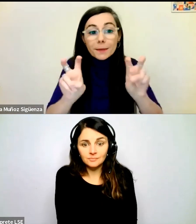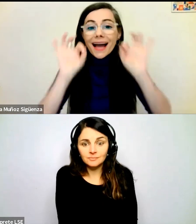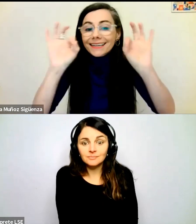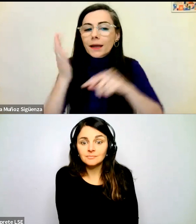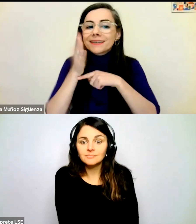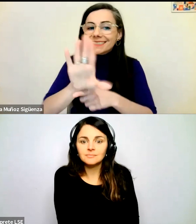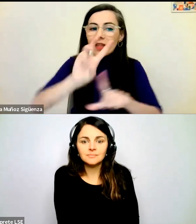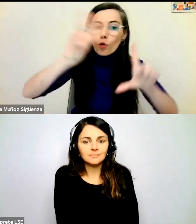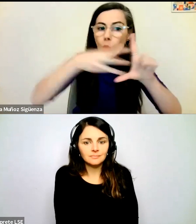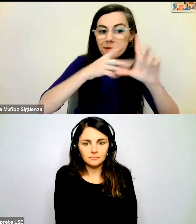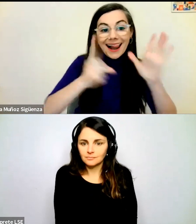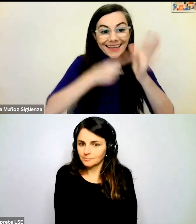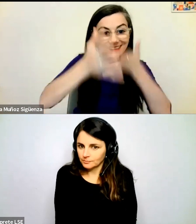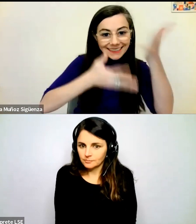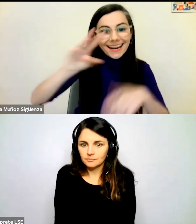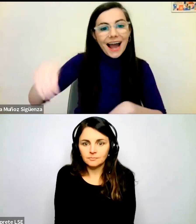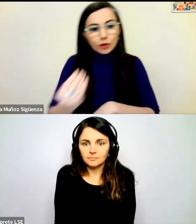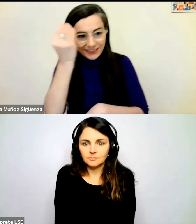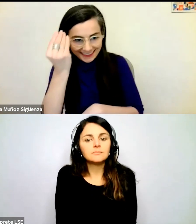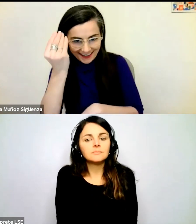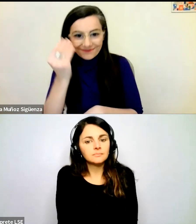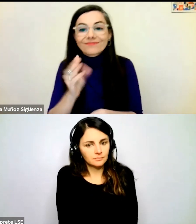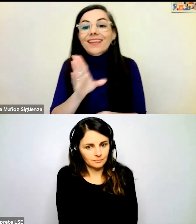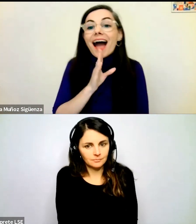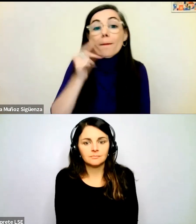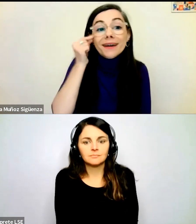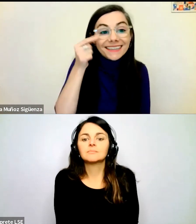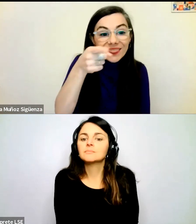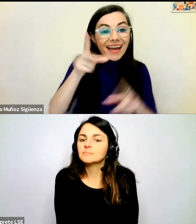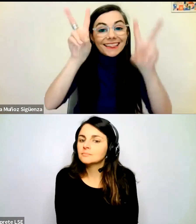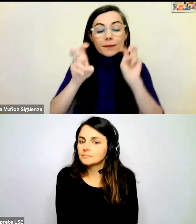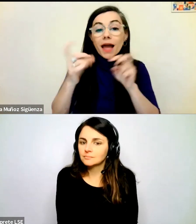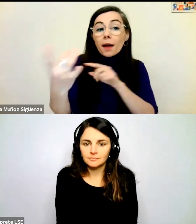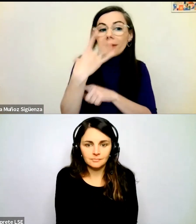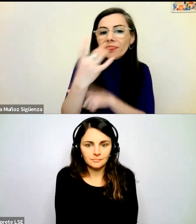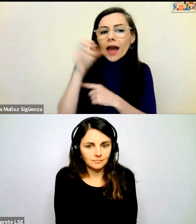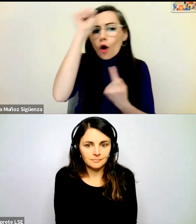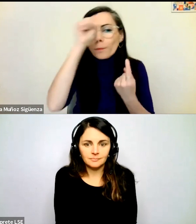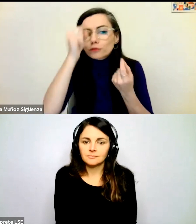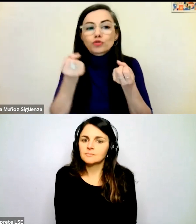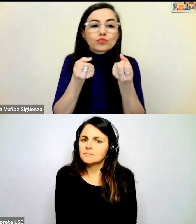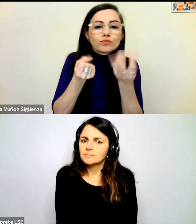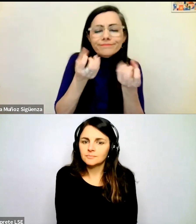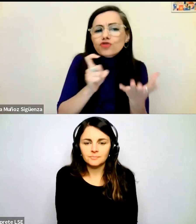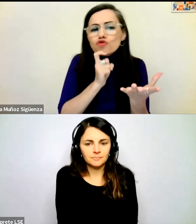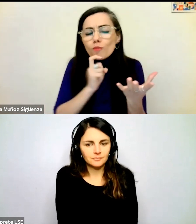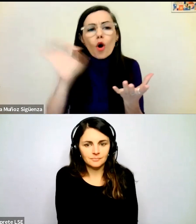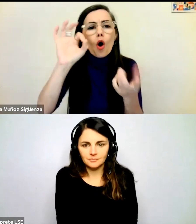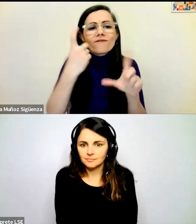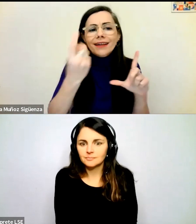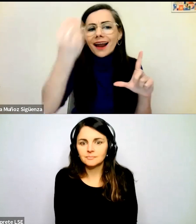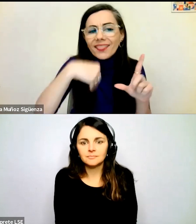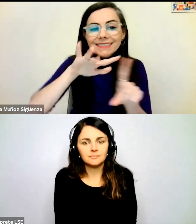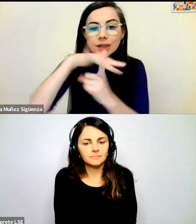de nuevo que el webinario de hoy es presentar la web de Leysign y la web de autodefensa. Como os decía Patricia,